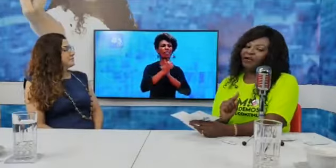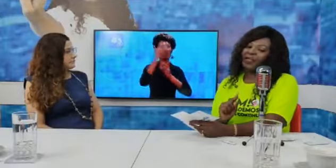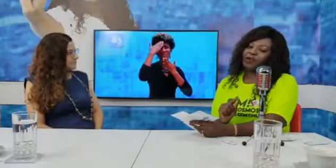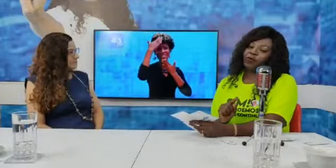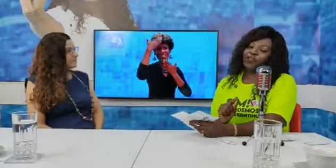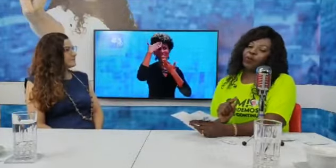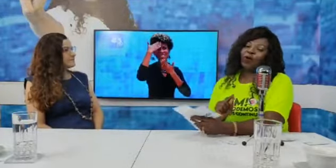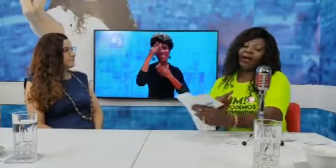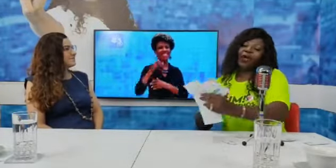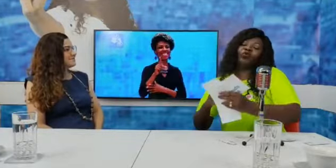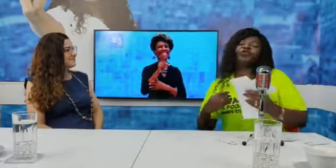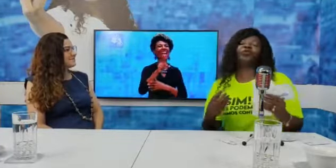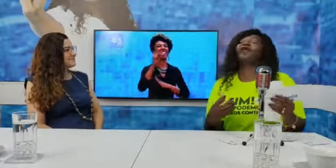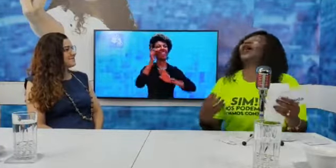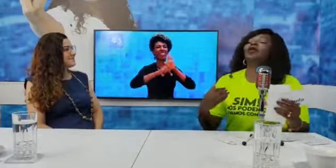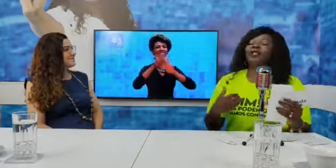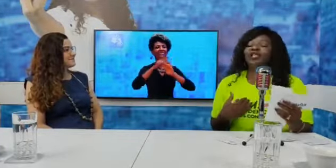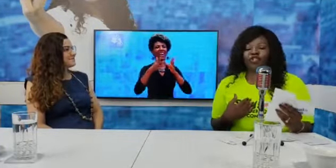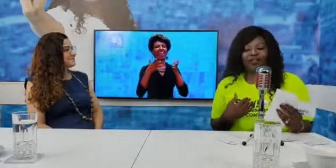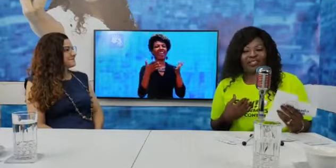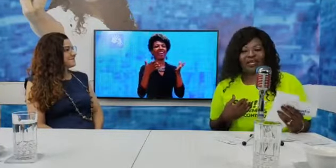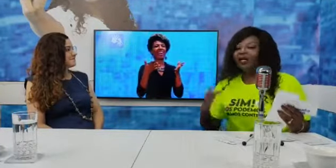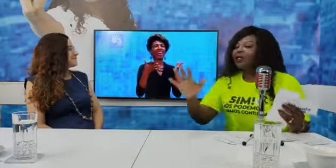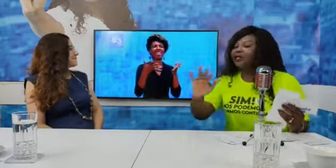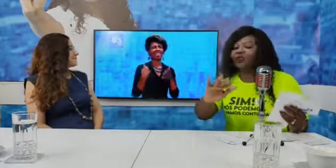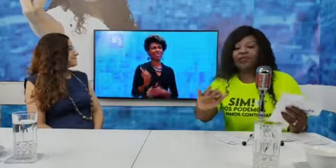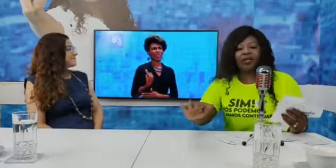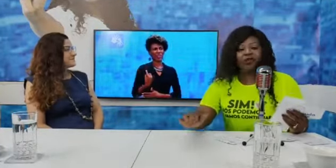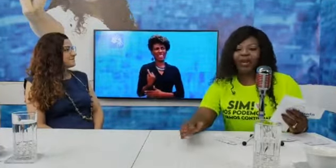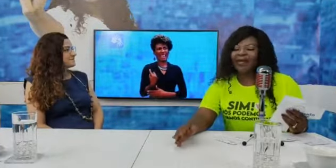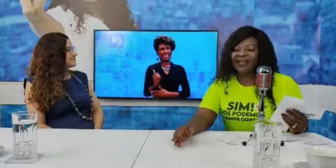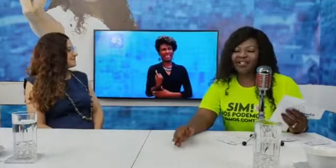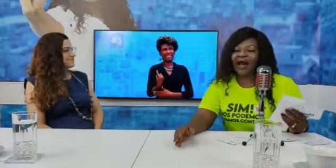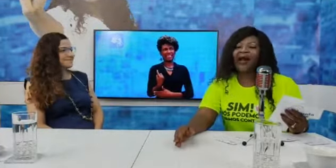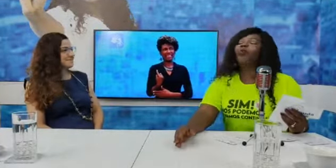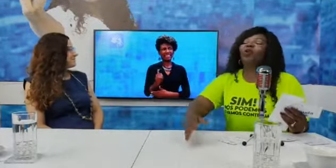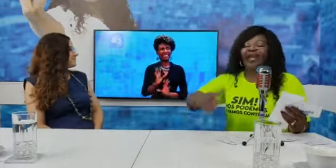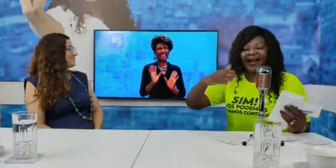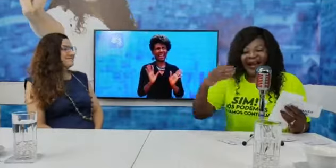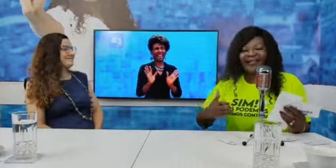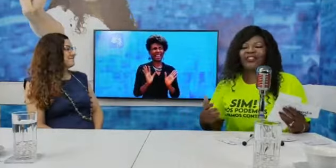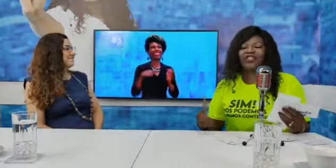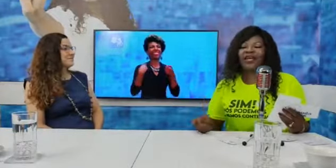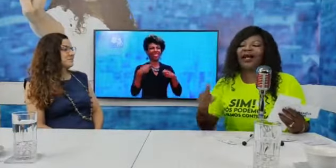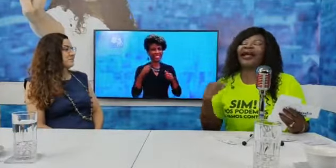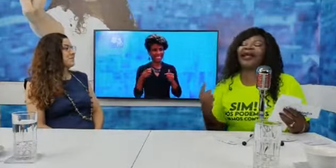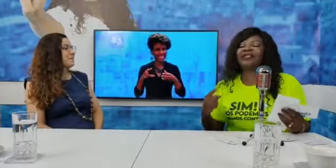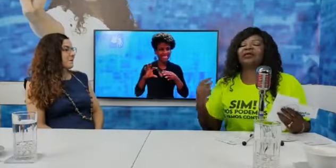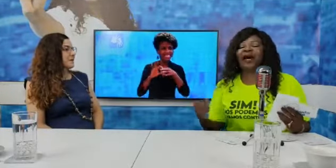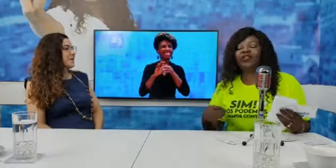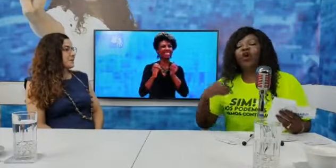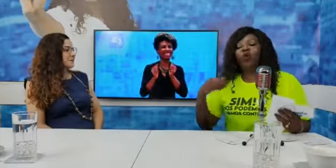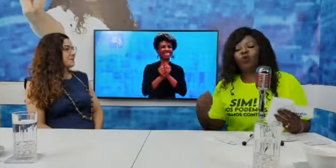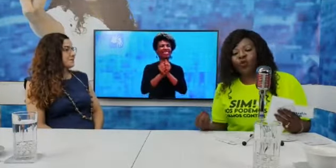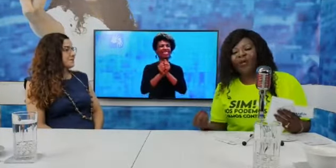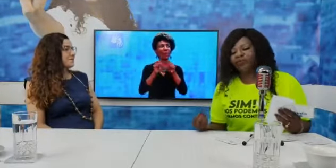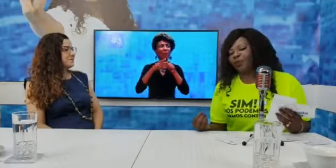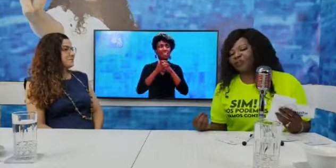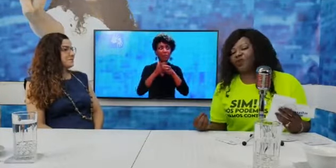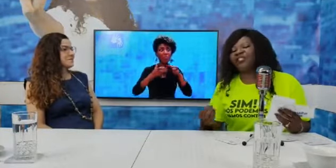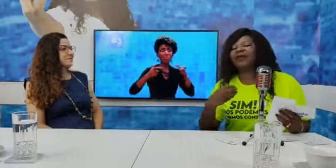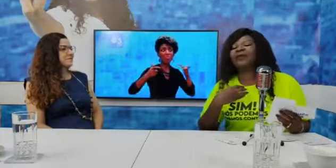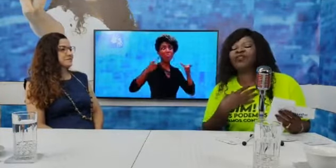Toda vez que eu vou fazer o programa, eu costumo falar, não me deixe sozinha. Não tenho do que me queixar, porque cada dia cresce mais o